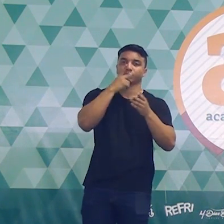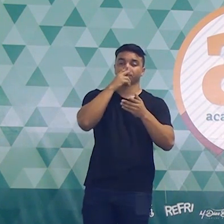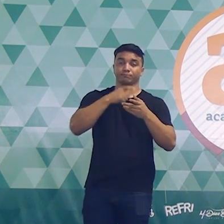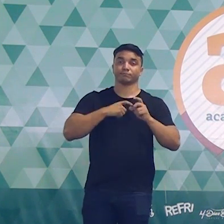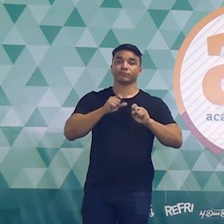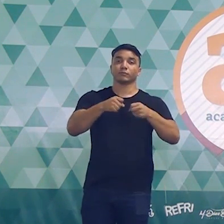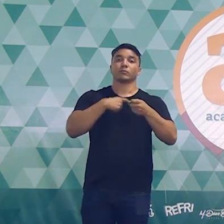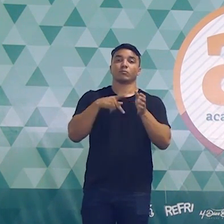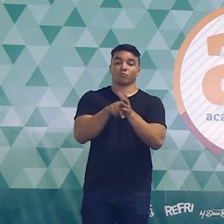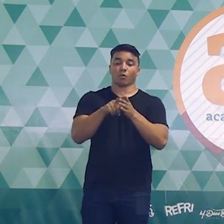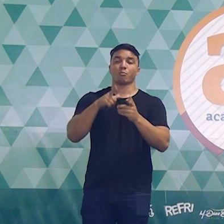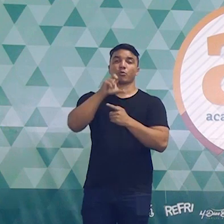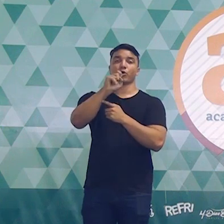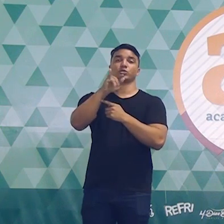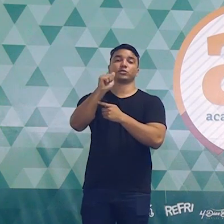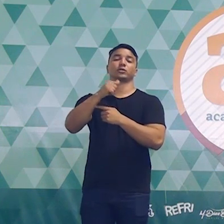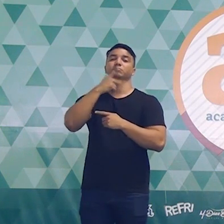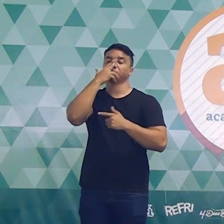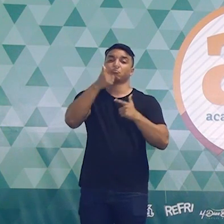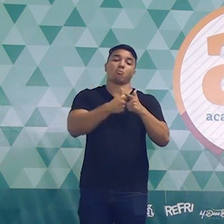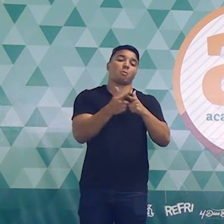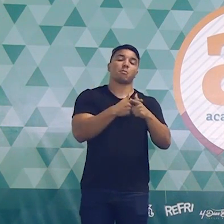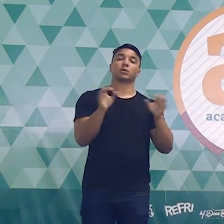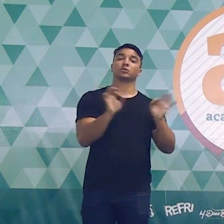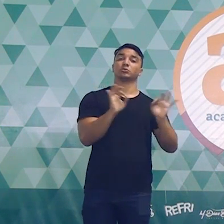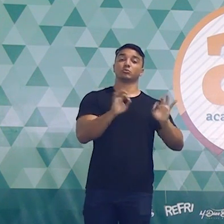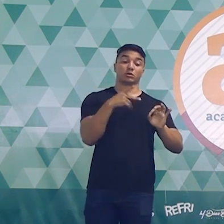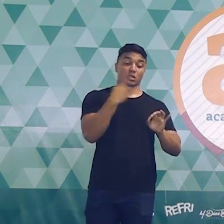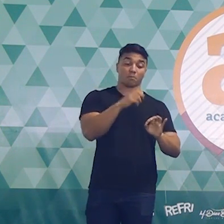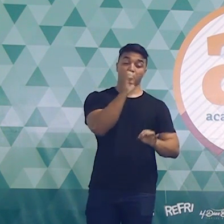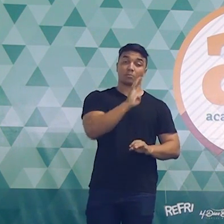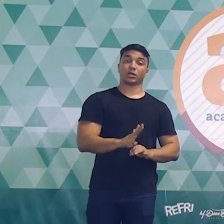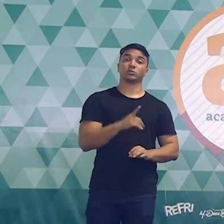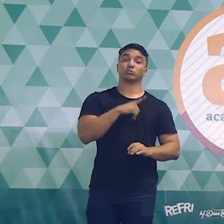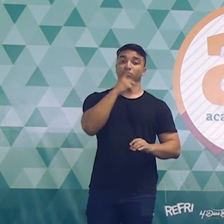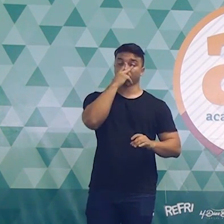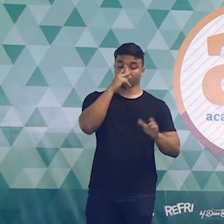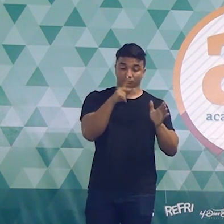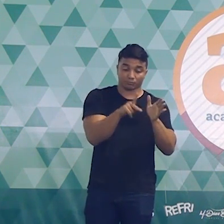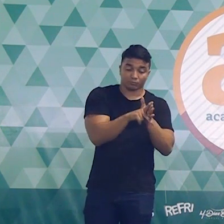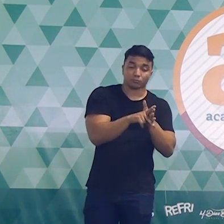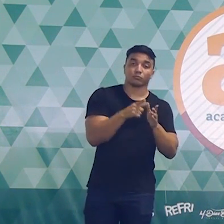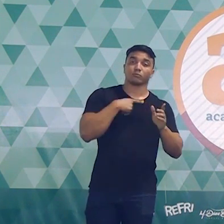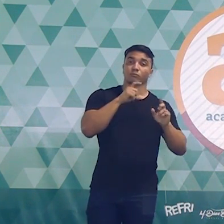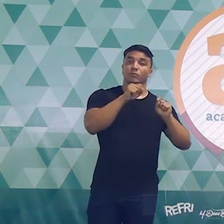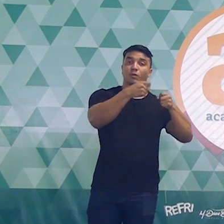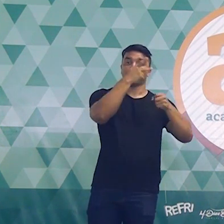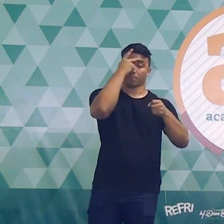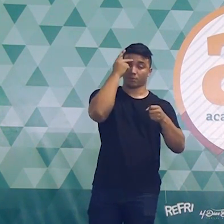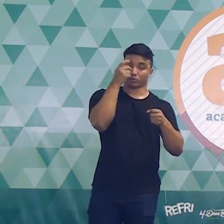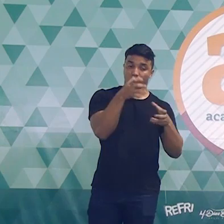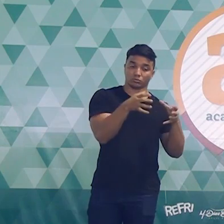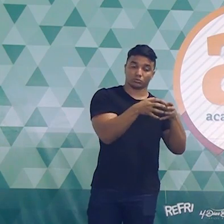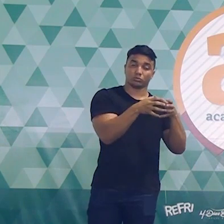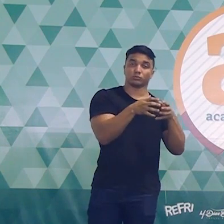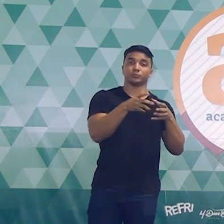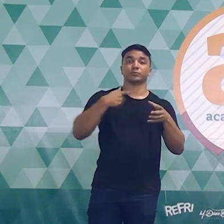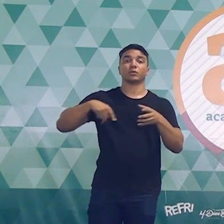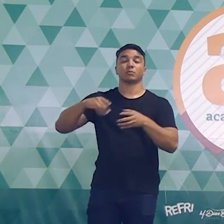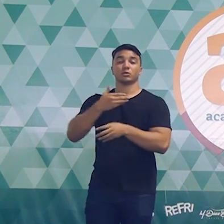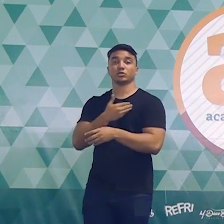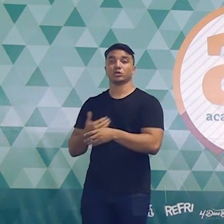nessa lógica. Não tem problema nenhum do Brasil que não passe por maior empenho de pessoas e de gestões,